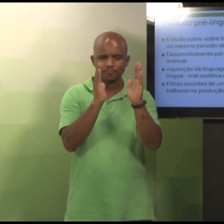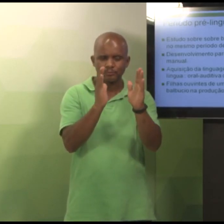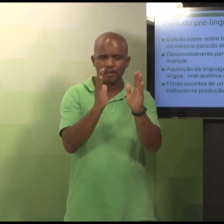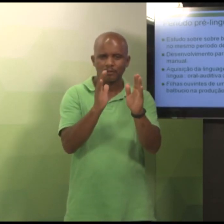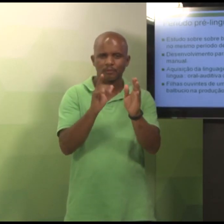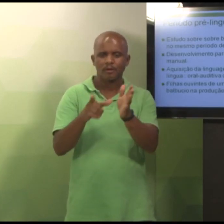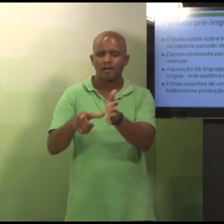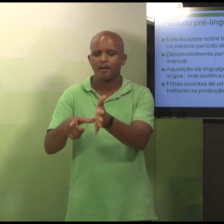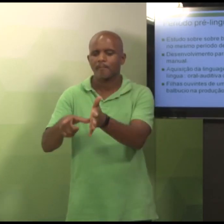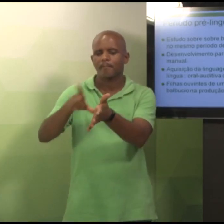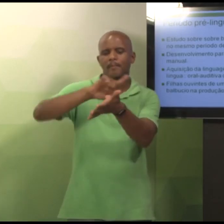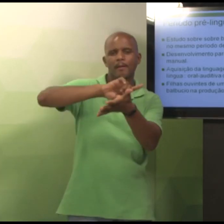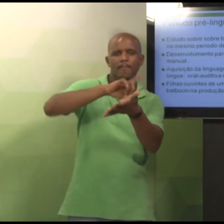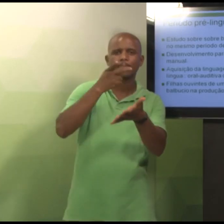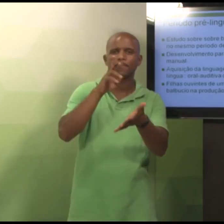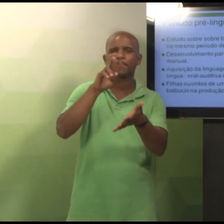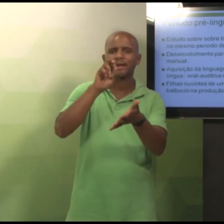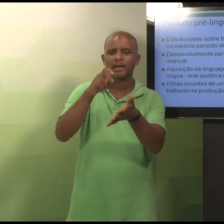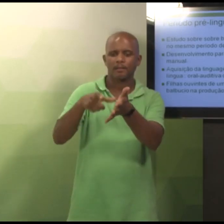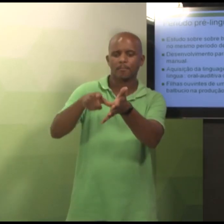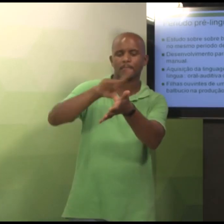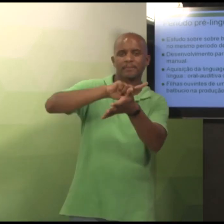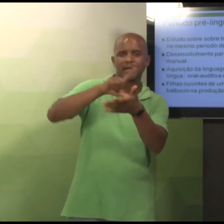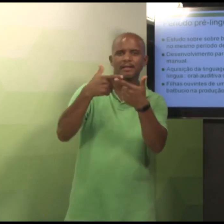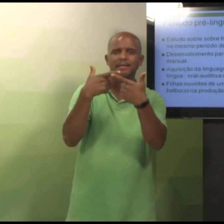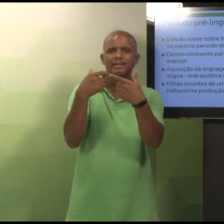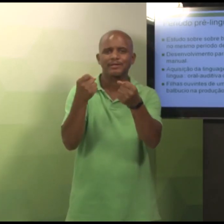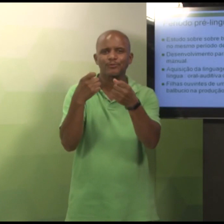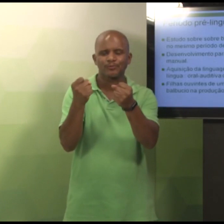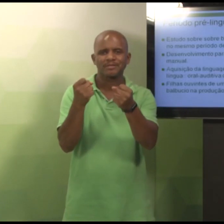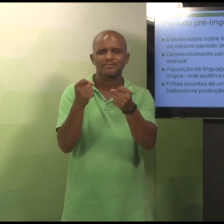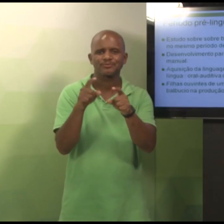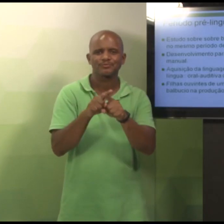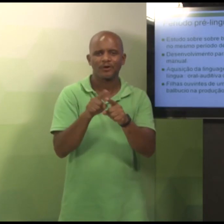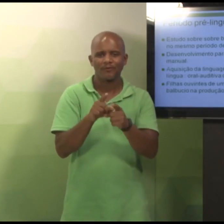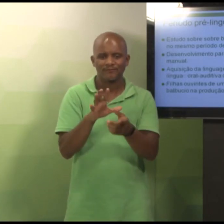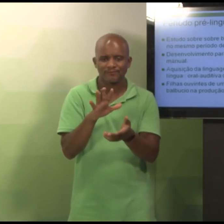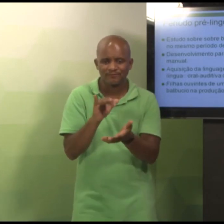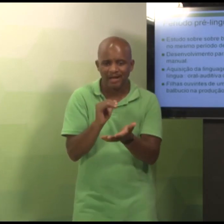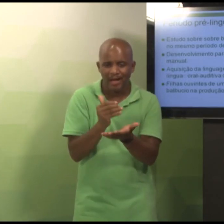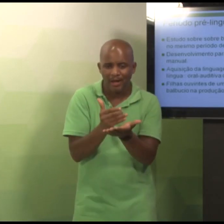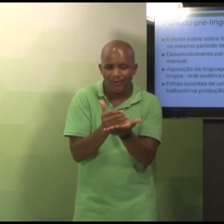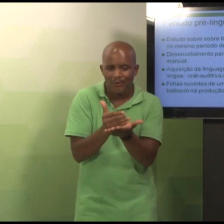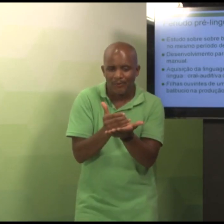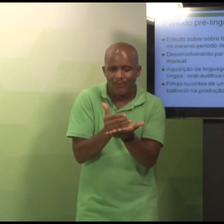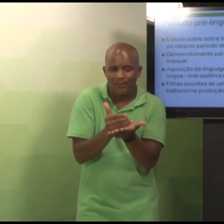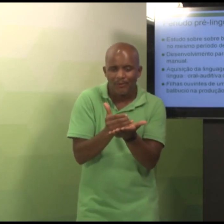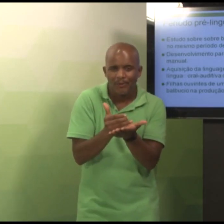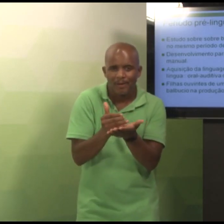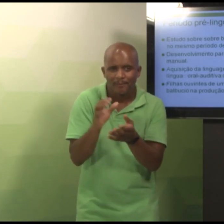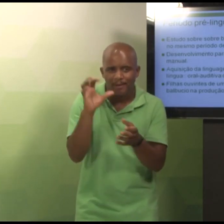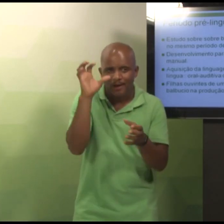Temos aqui os períodos. Este primeiro, o